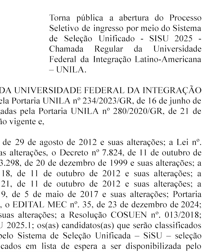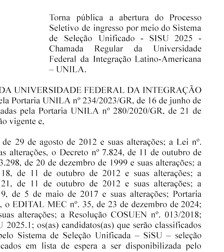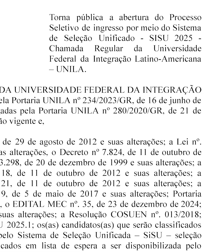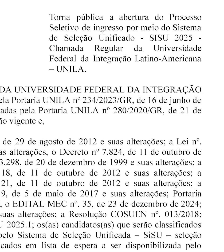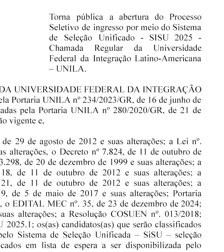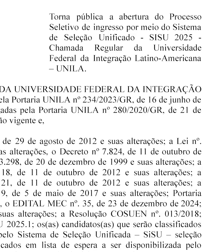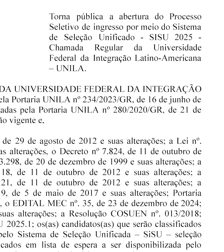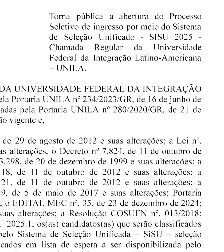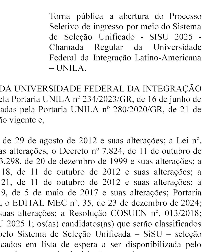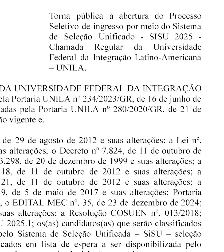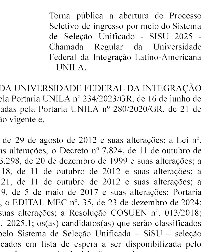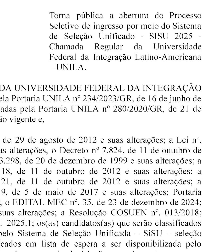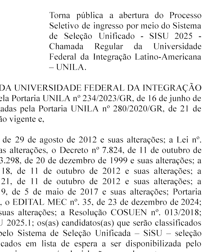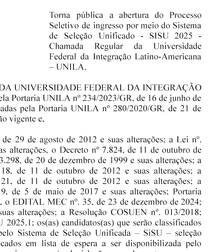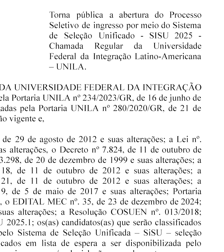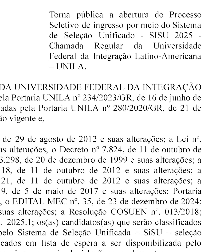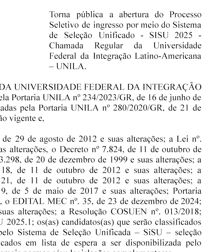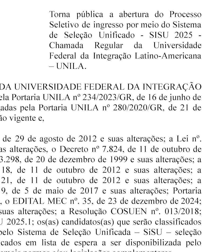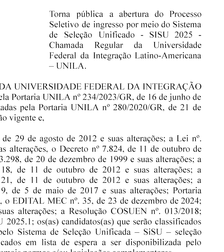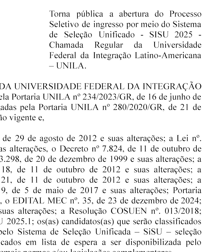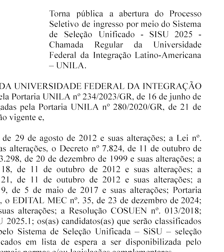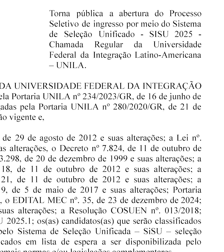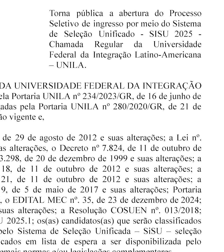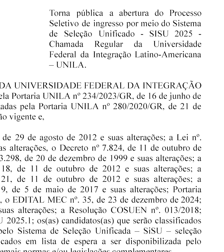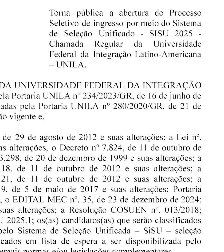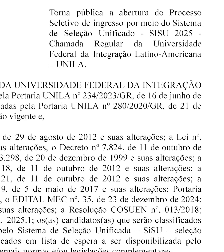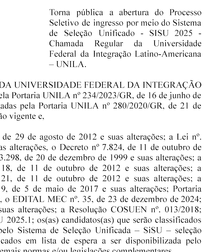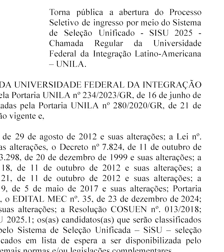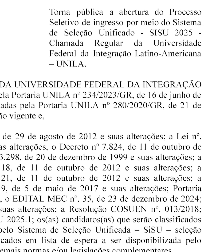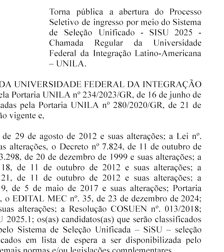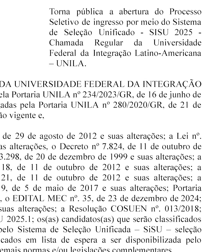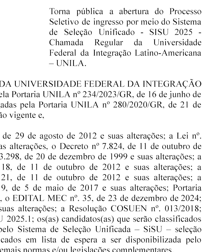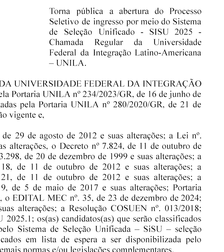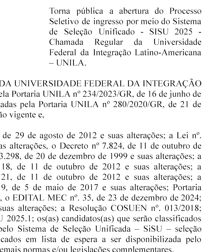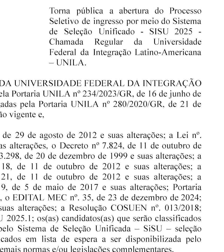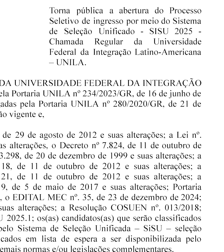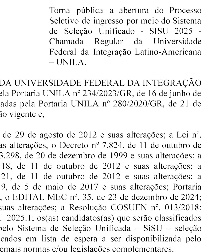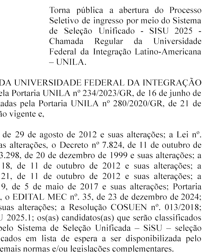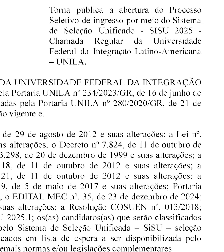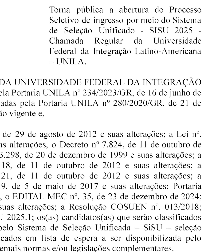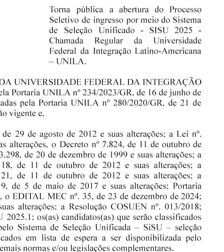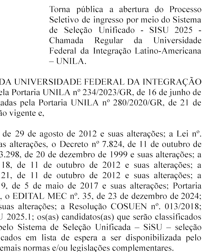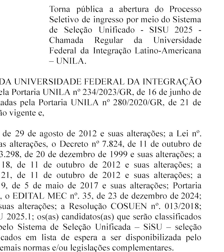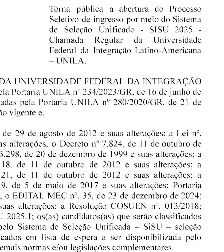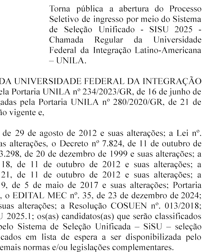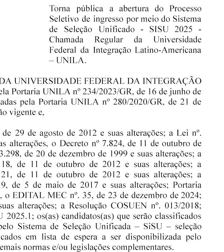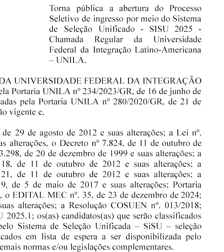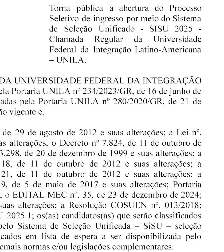o edital MEC número 35, de 23 de dezembro de 2024, Resolução Consuem